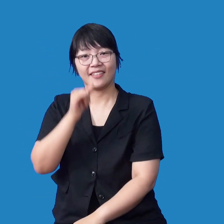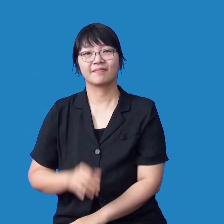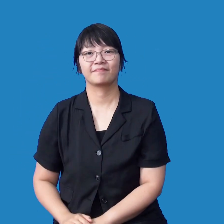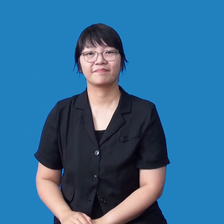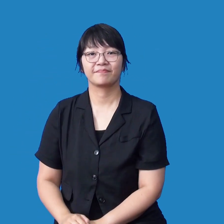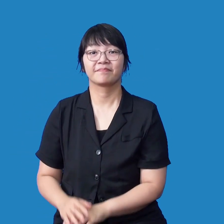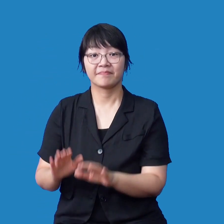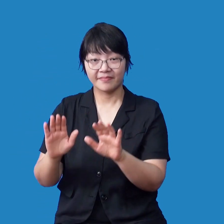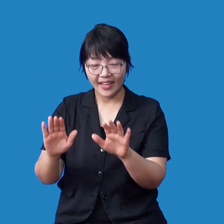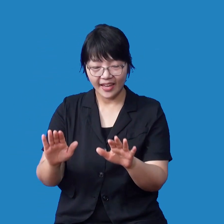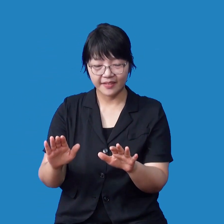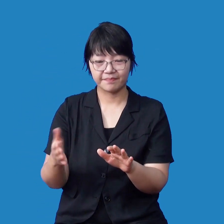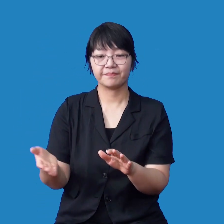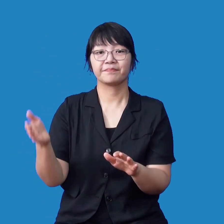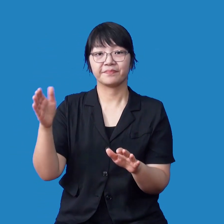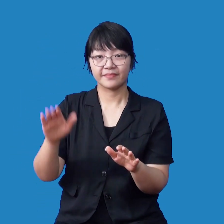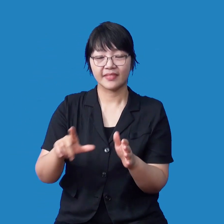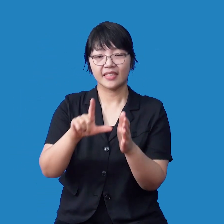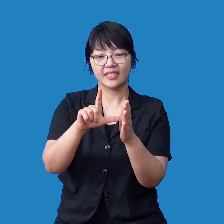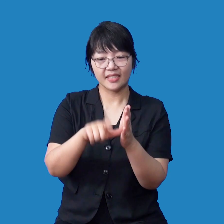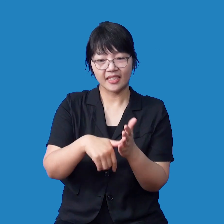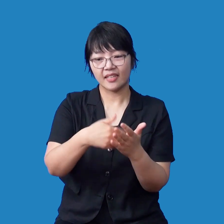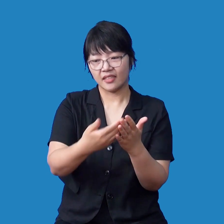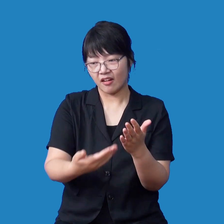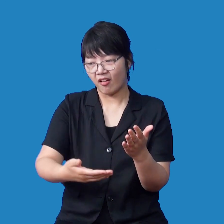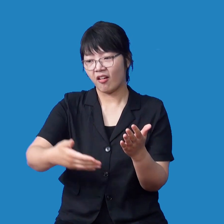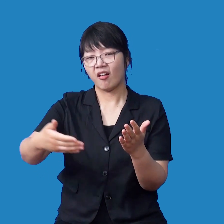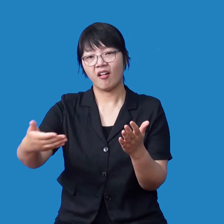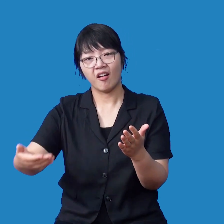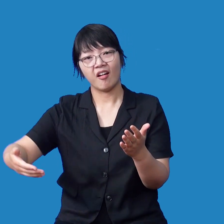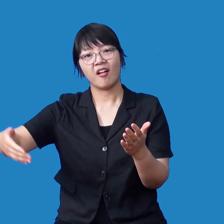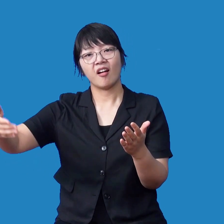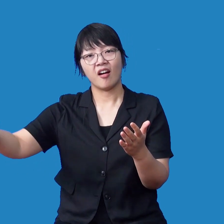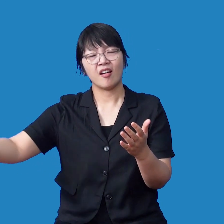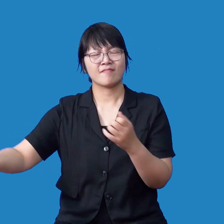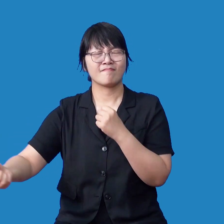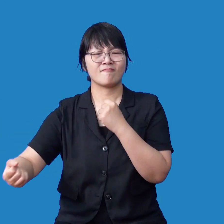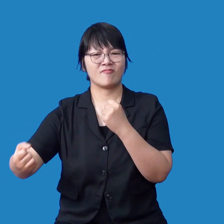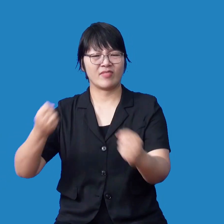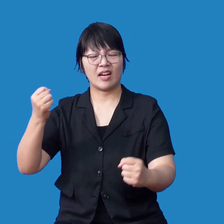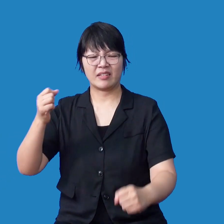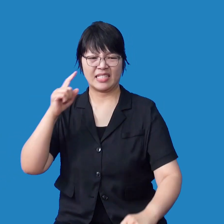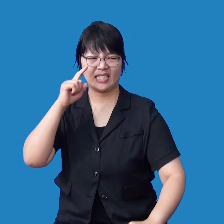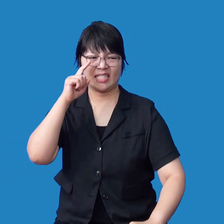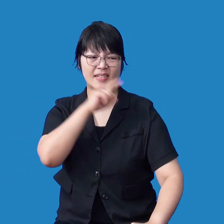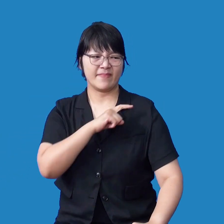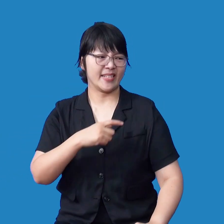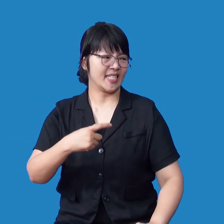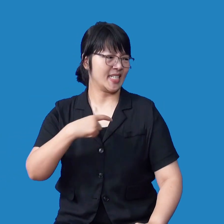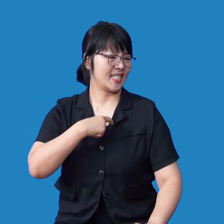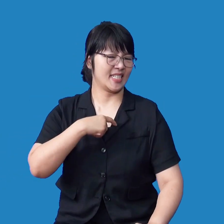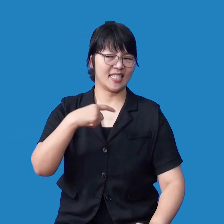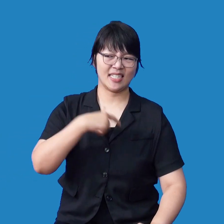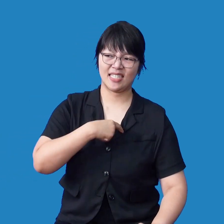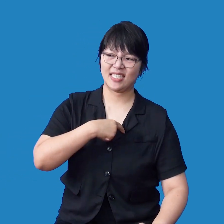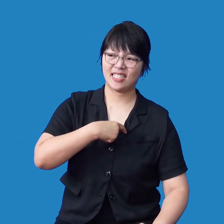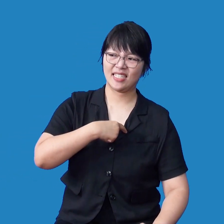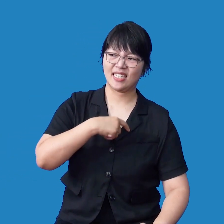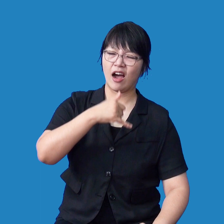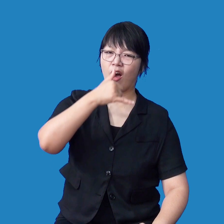그런데 시간이 흘러도 군대 생활의 경험 중에 여전히 나쁜 기억으로 연상되는 것이